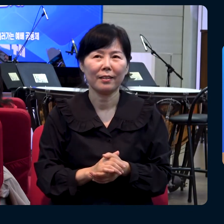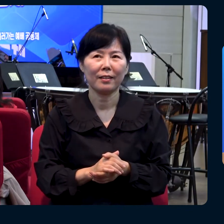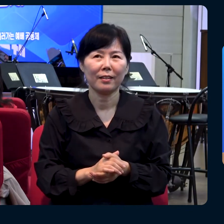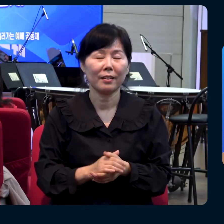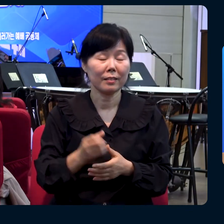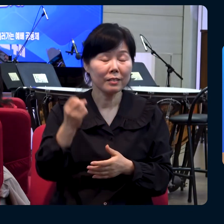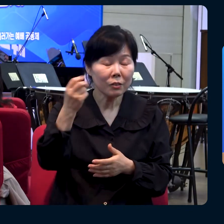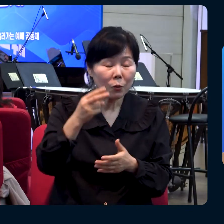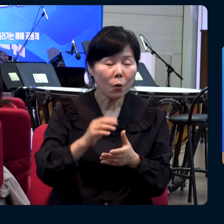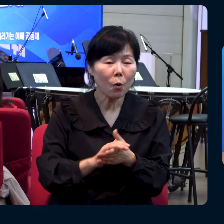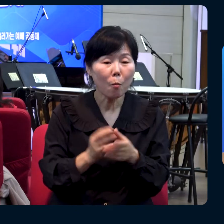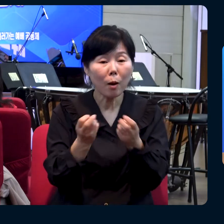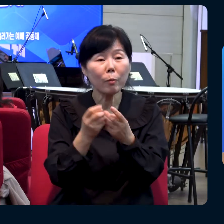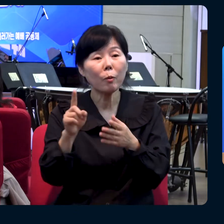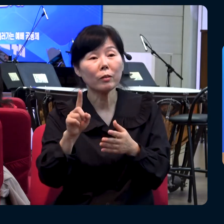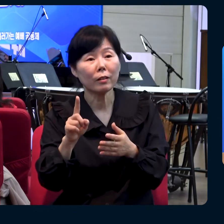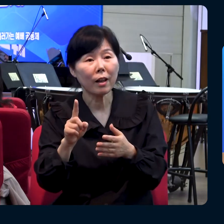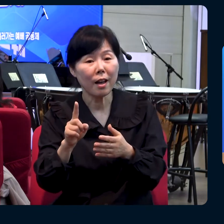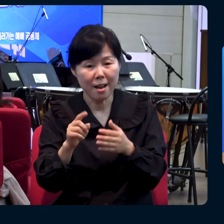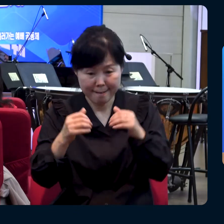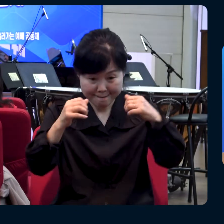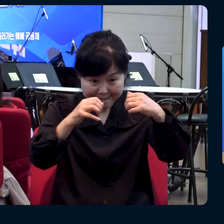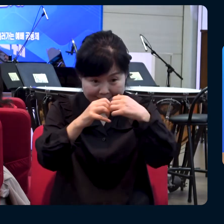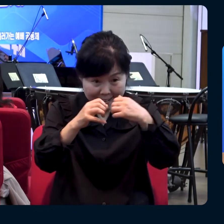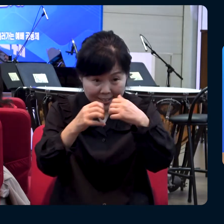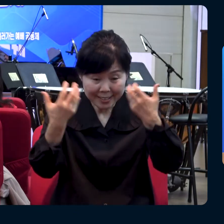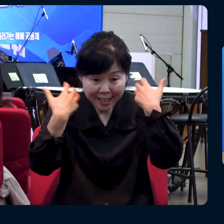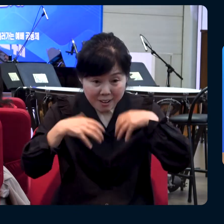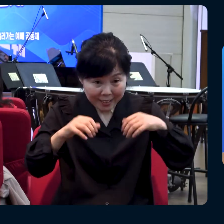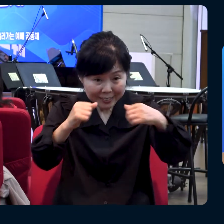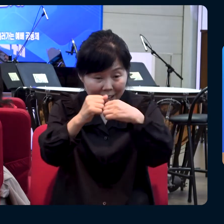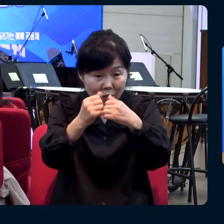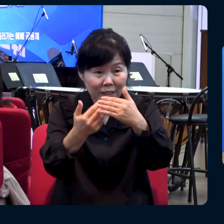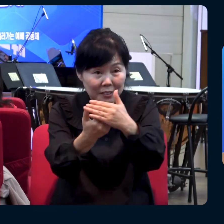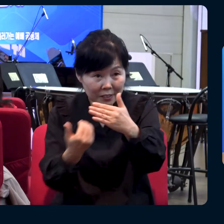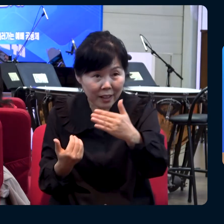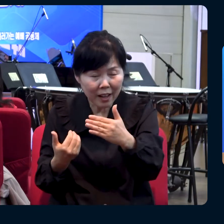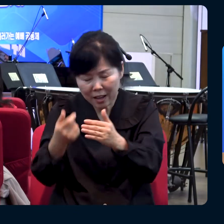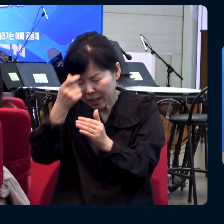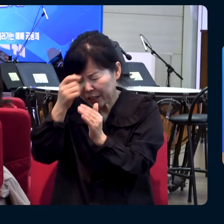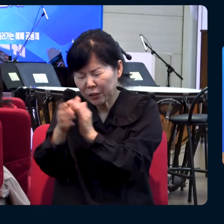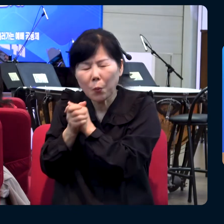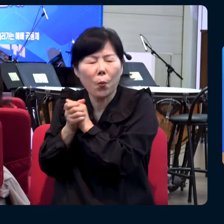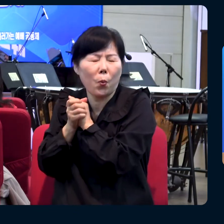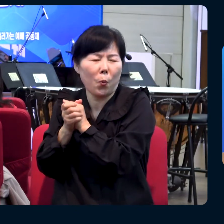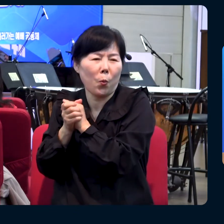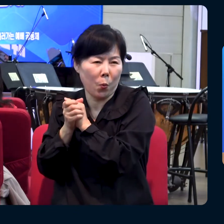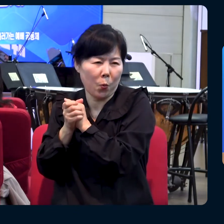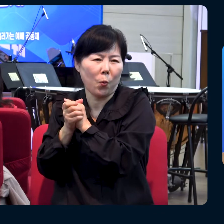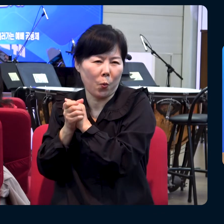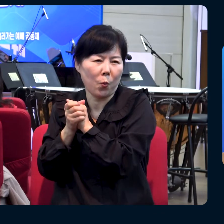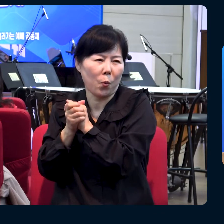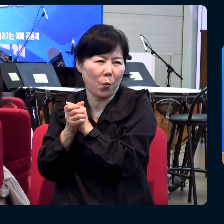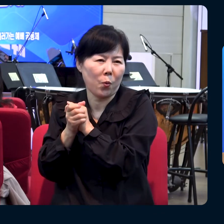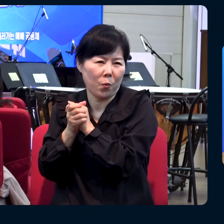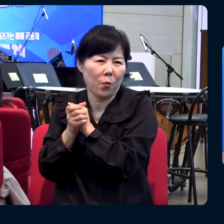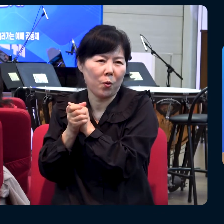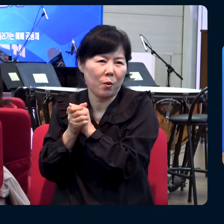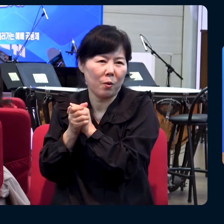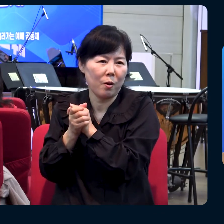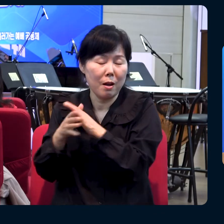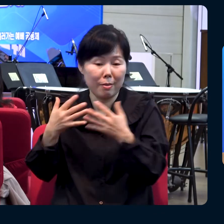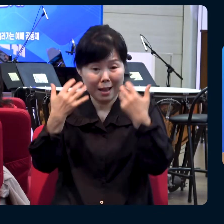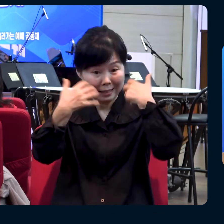맨정신으로 싸울 수가 없었습니다. 싸우기 전에 기도했다는 것이 상상이 되지 않겠습니까? 주님,